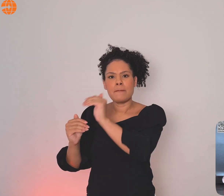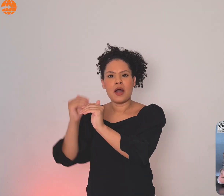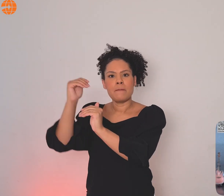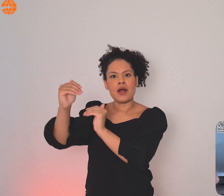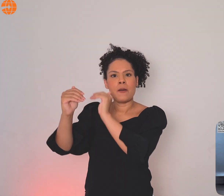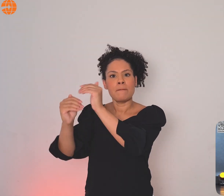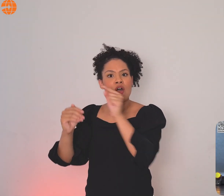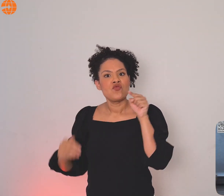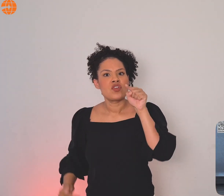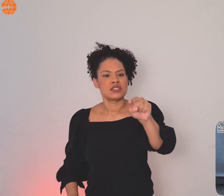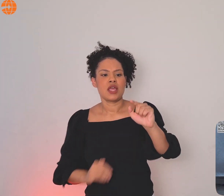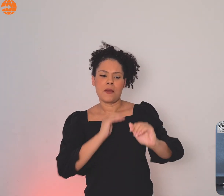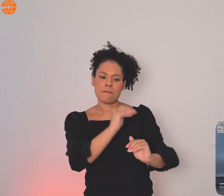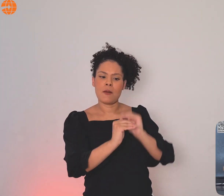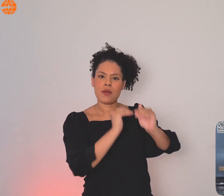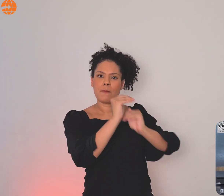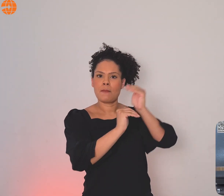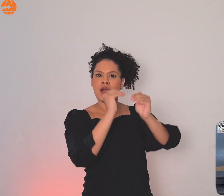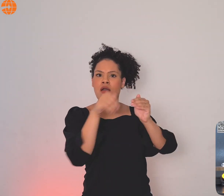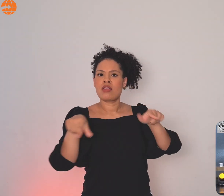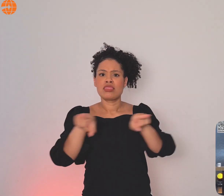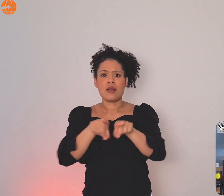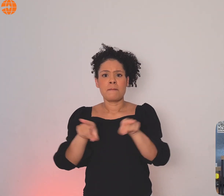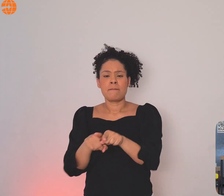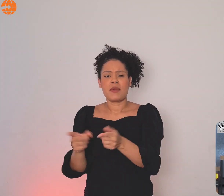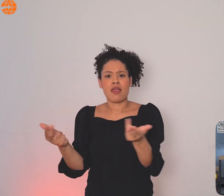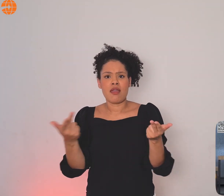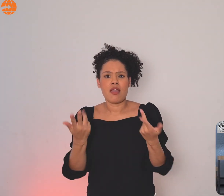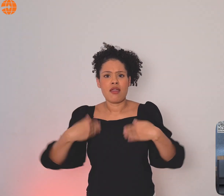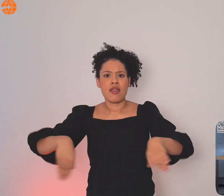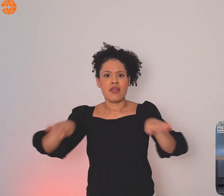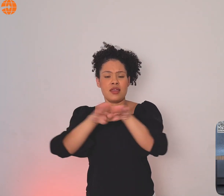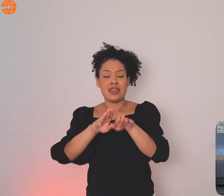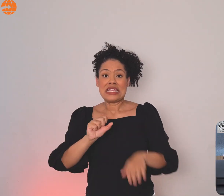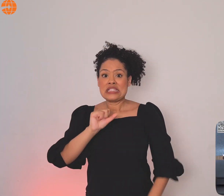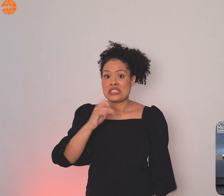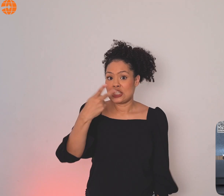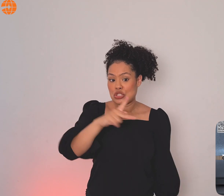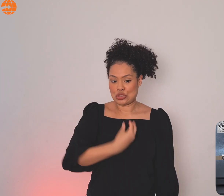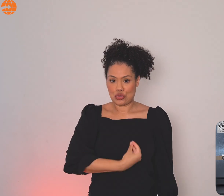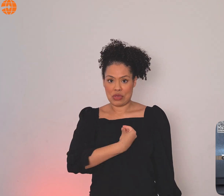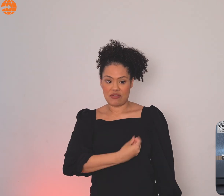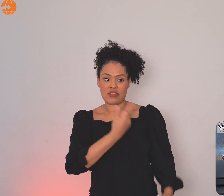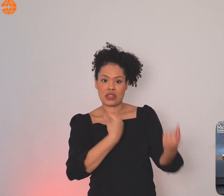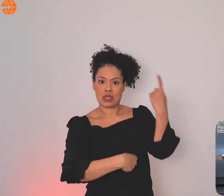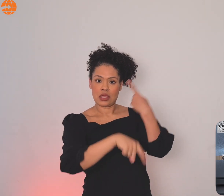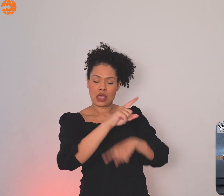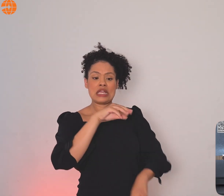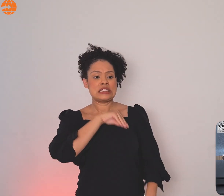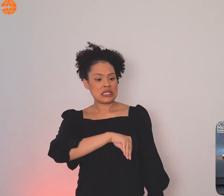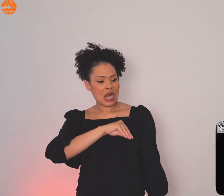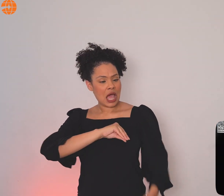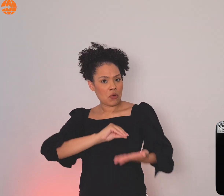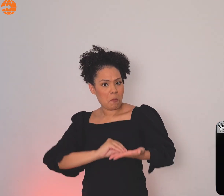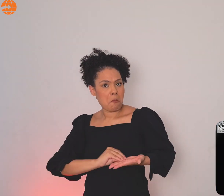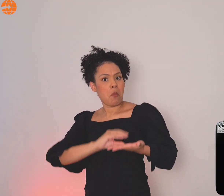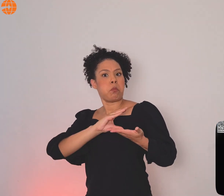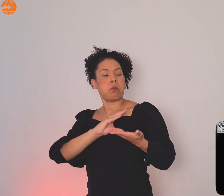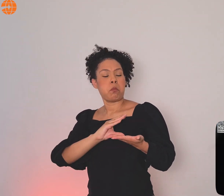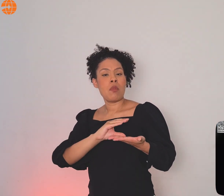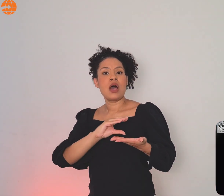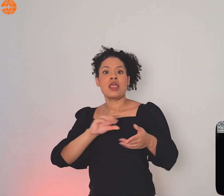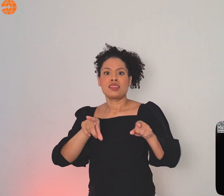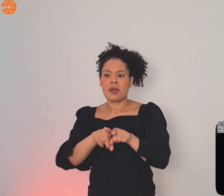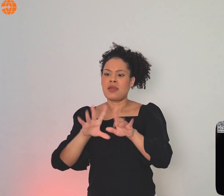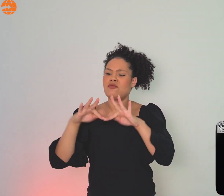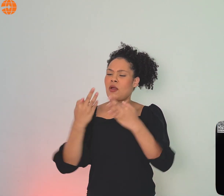você tem um aumento de salário, quando você melhora a sua vida, quando você consegue equilibrar a vida, uma hora trabalha, mas também descansa, uma hora você